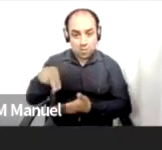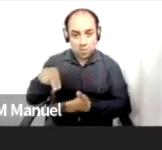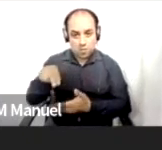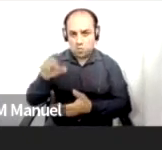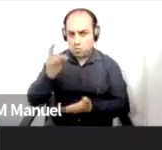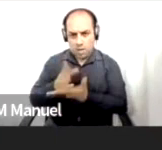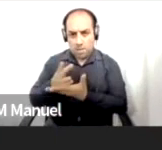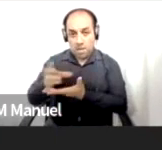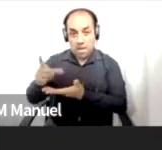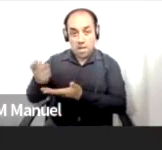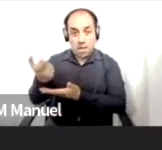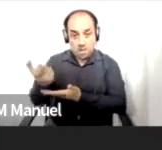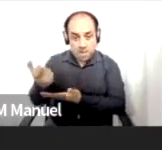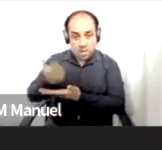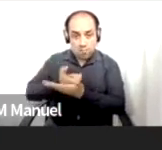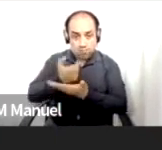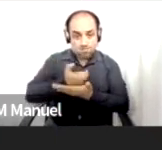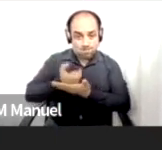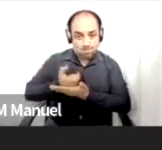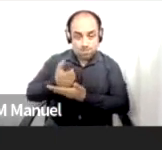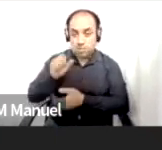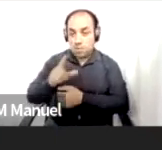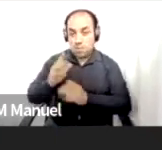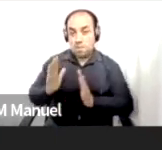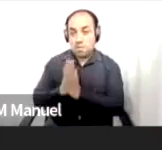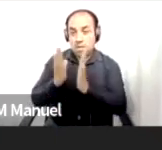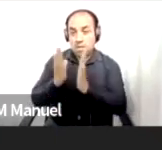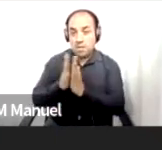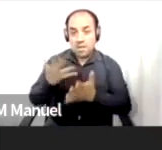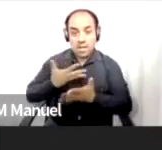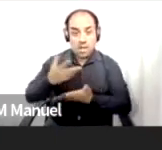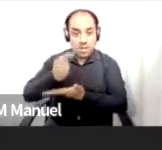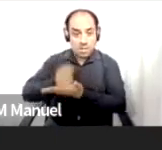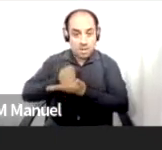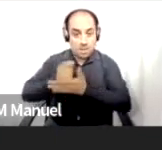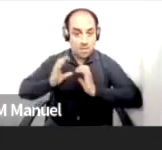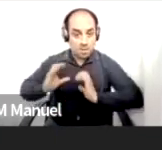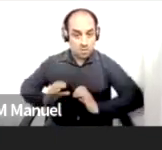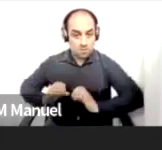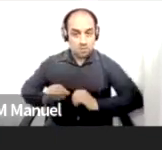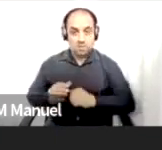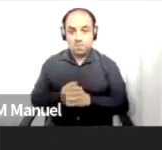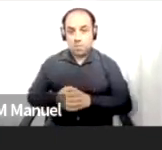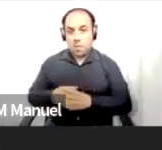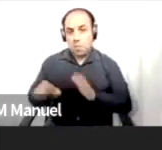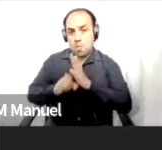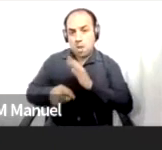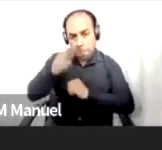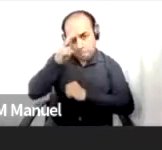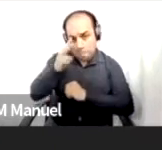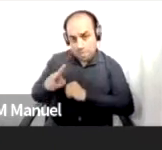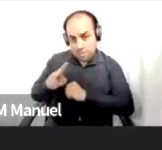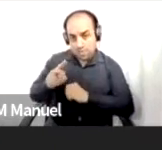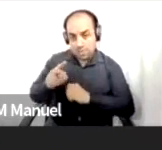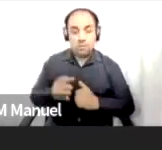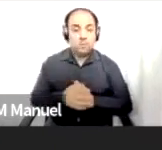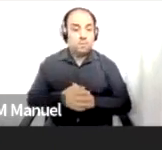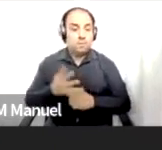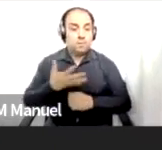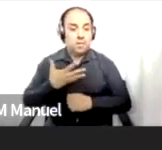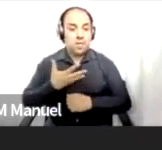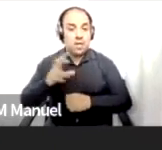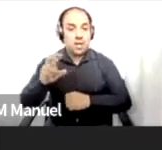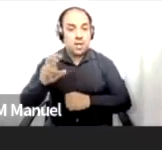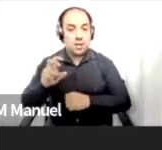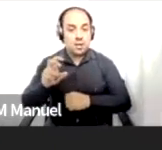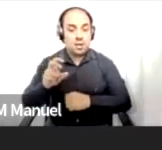también de intervenir a través de la rehabilitación. Y caso particular de México, que está casi el Teletón en las 32